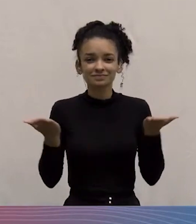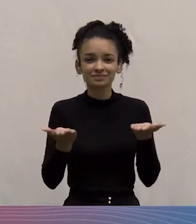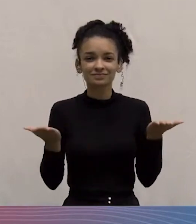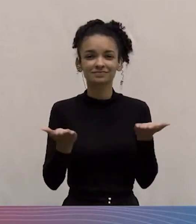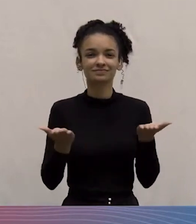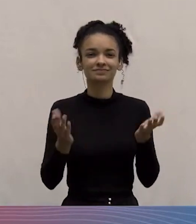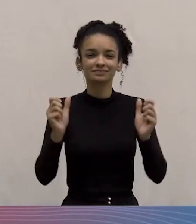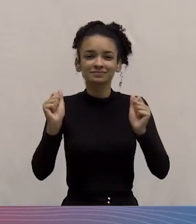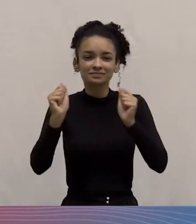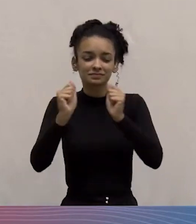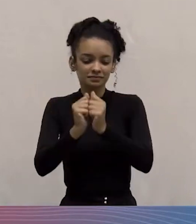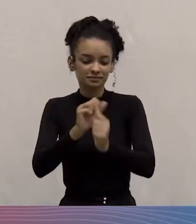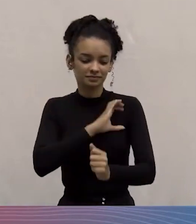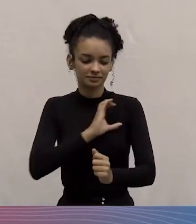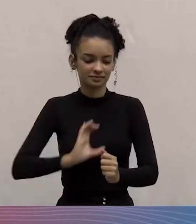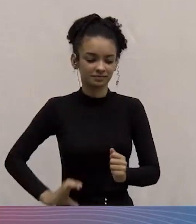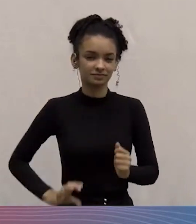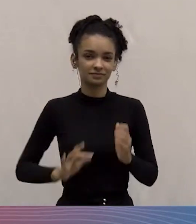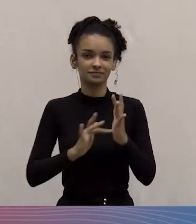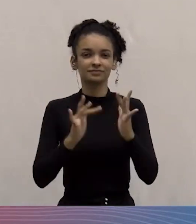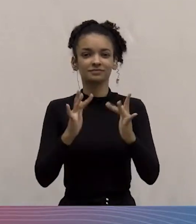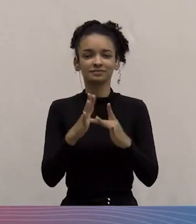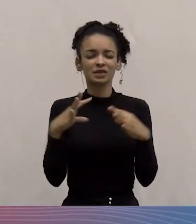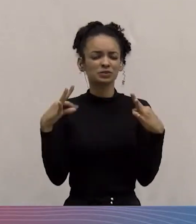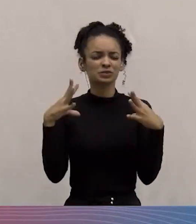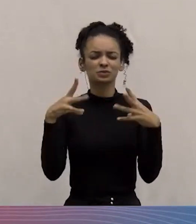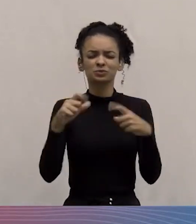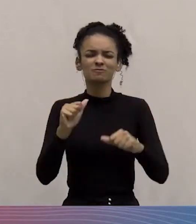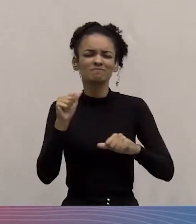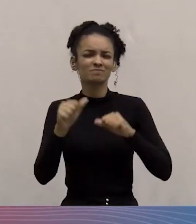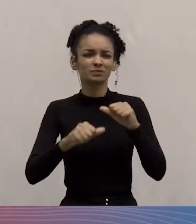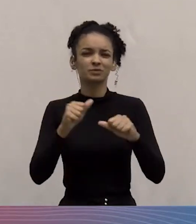Agora em Cristo Jesus tudo mudou.